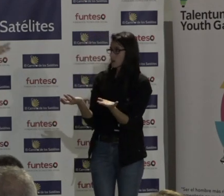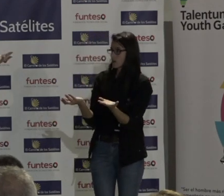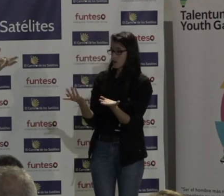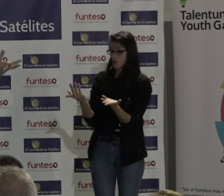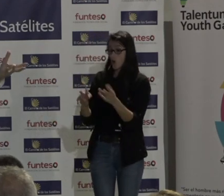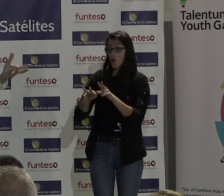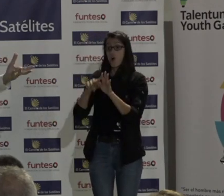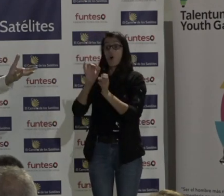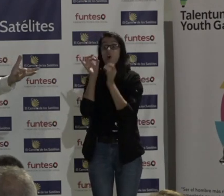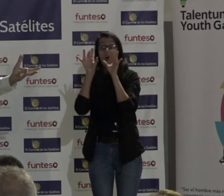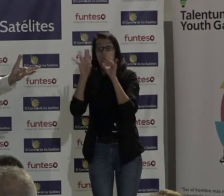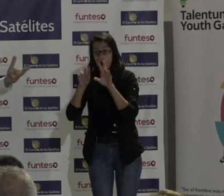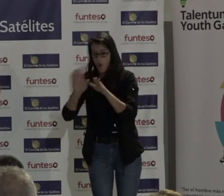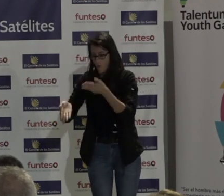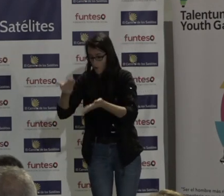Extrayendo oro